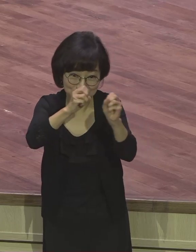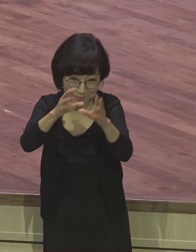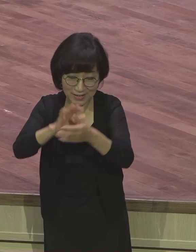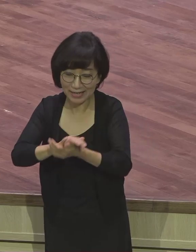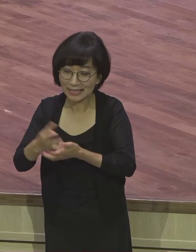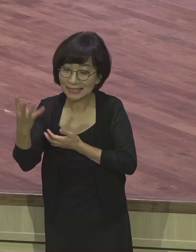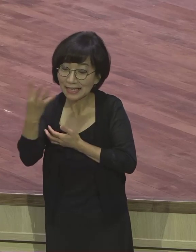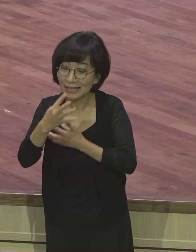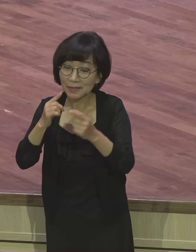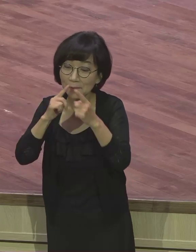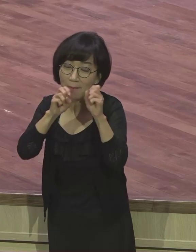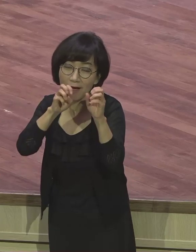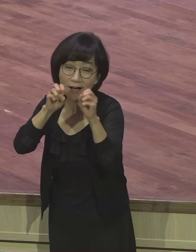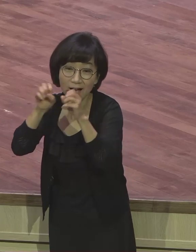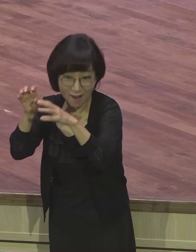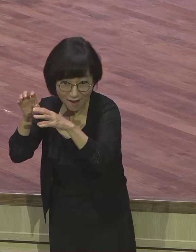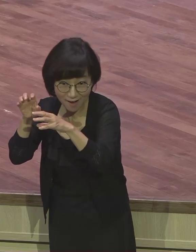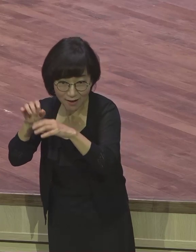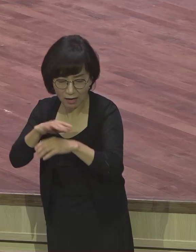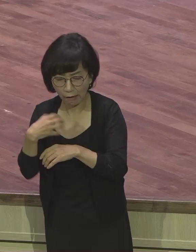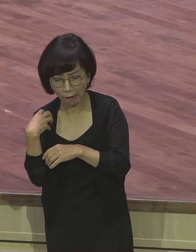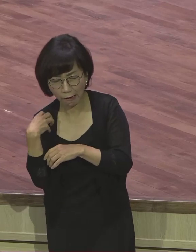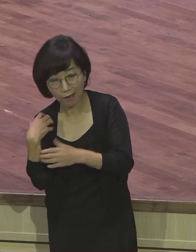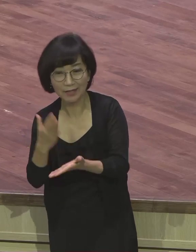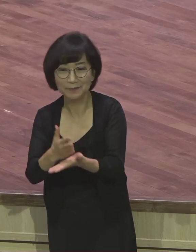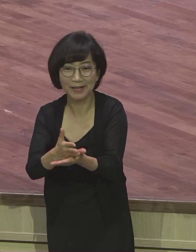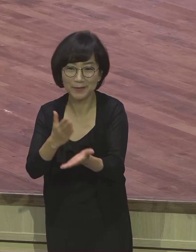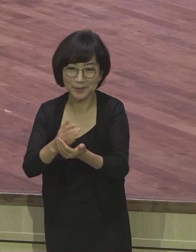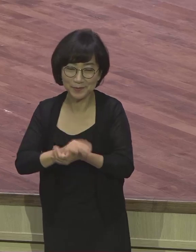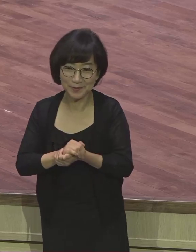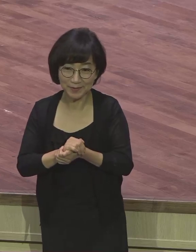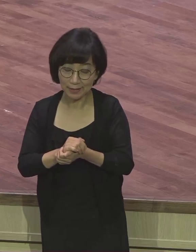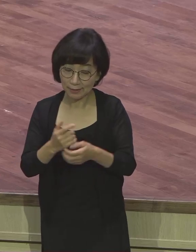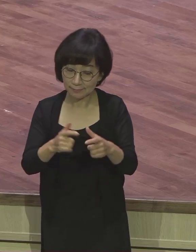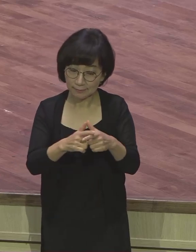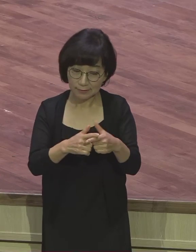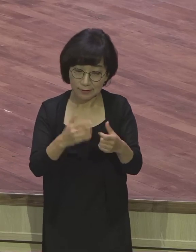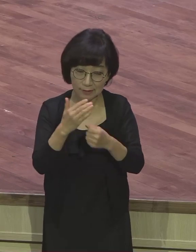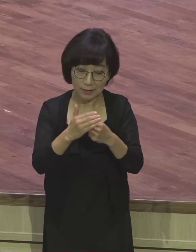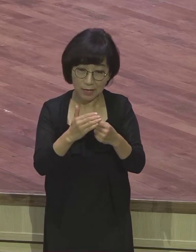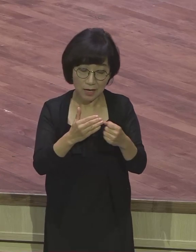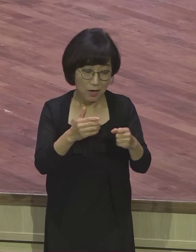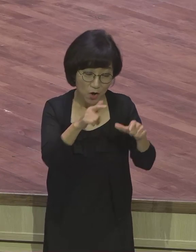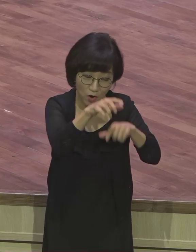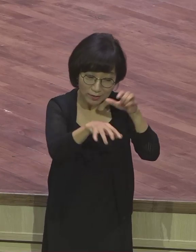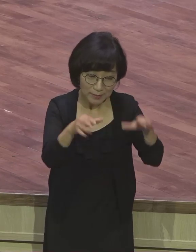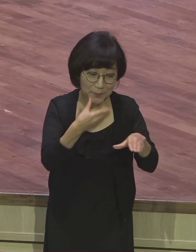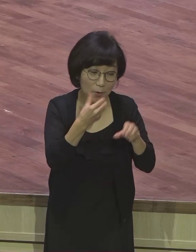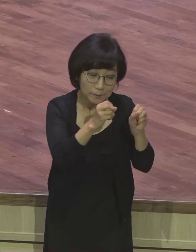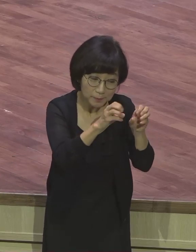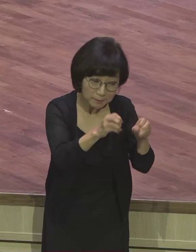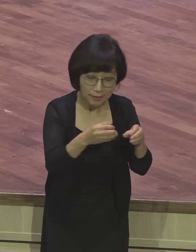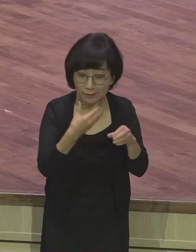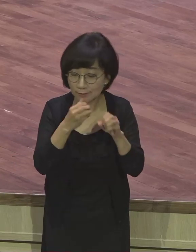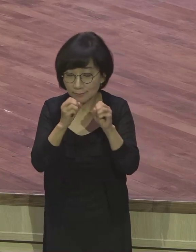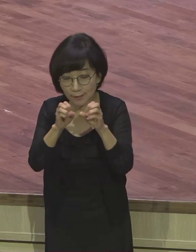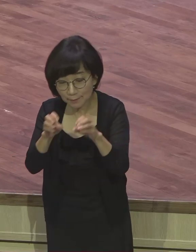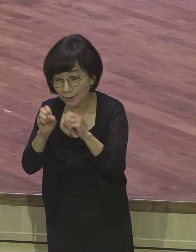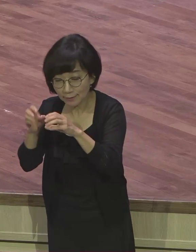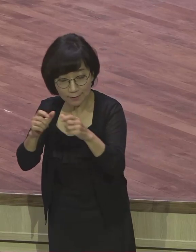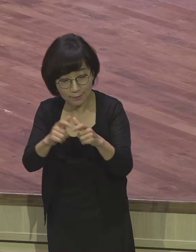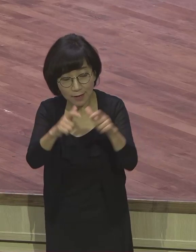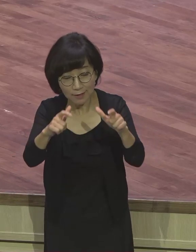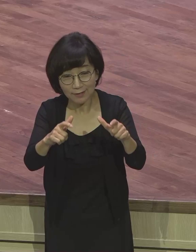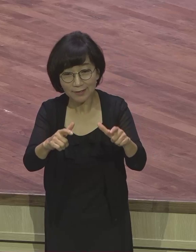건 아니에요. 절 자발적으로 여러분 사역할 수 있도록 계속 지계 운동과 현장 복음화를 위해서 계속 나갑니다. 우리 교회가